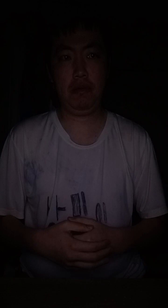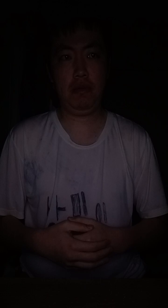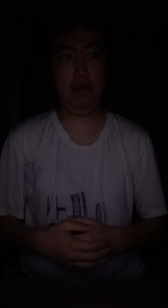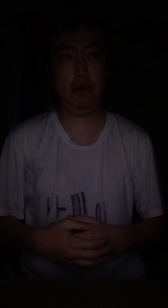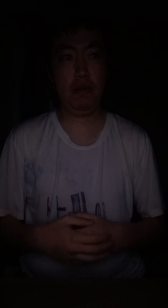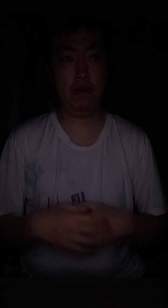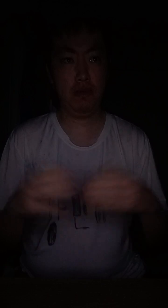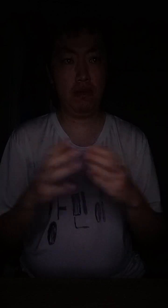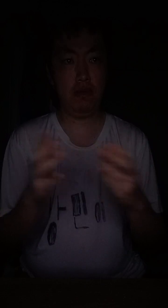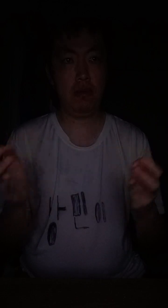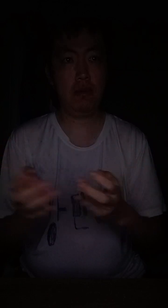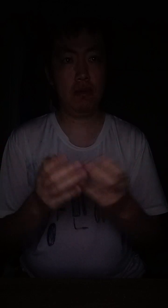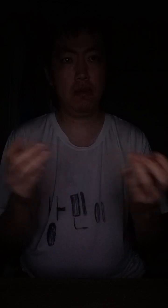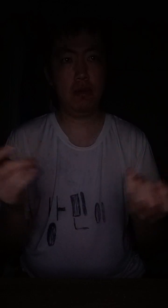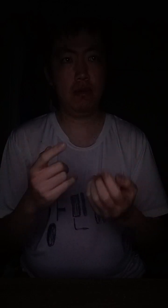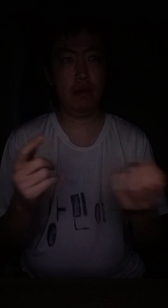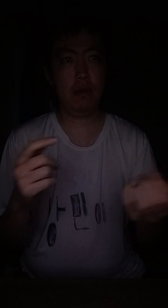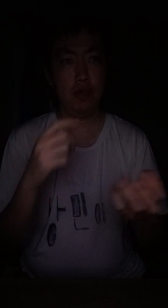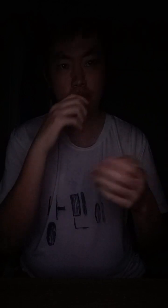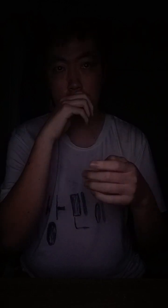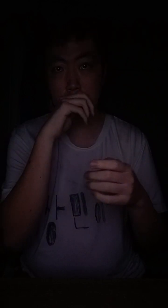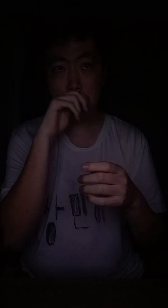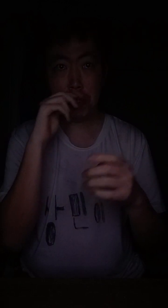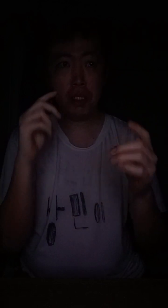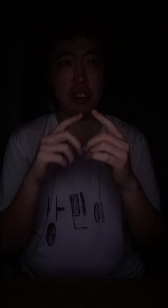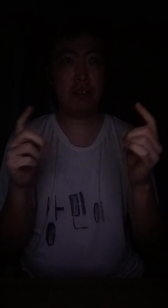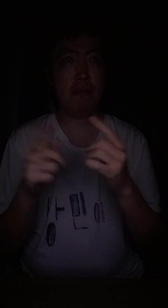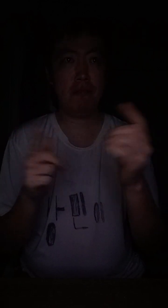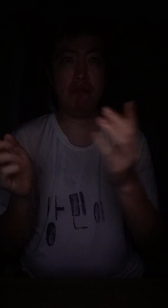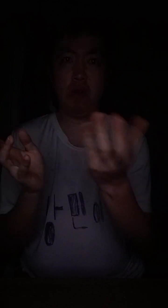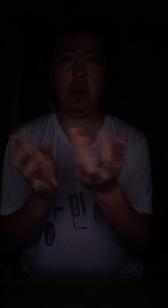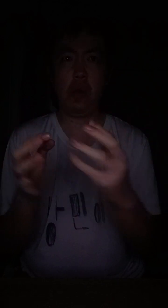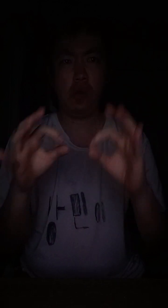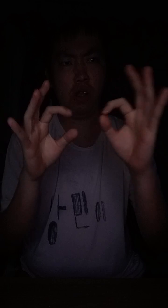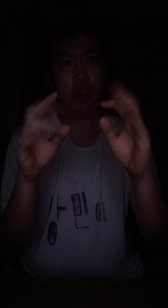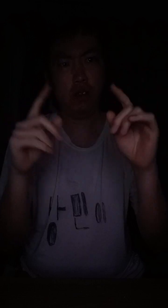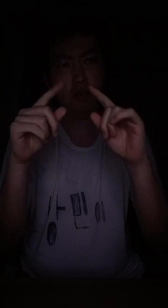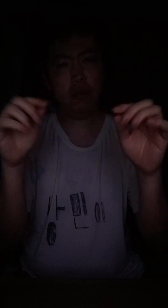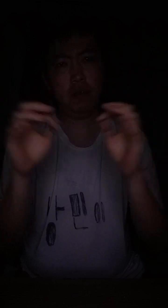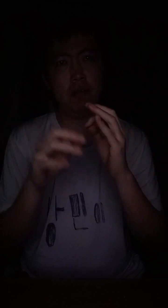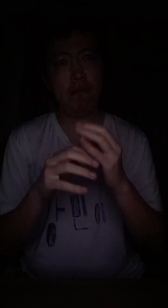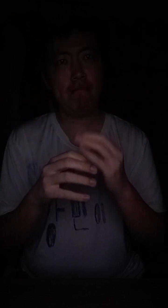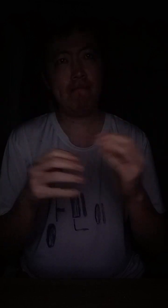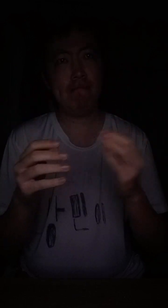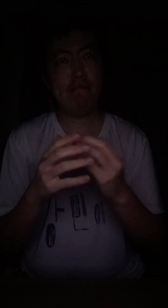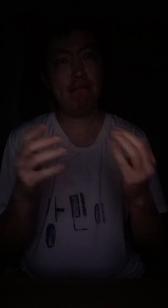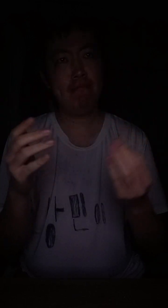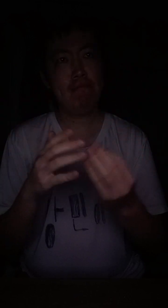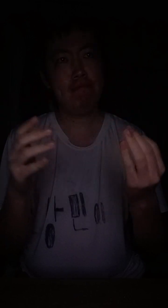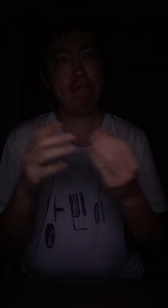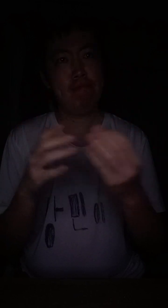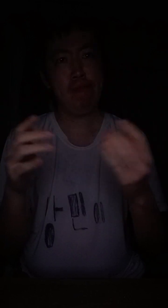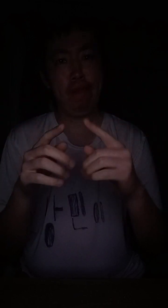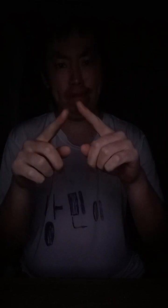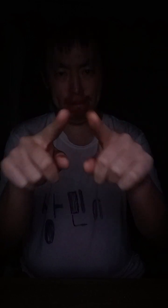사건이 발생한 상가 건물입니다. 문제의 남성은 이곳 여자 화장실에 미리 들어가 있다가 여성이 들어오자 휴대전화로 몰래